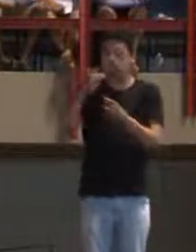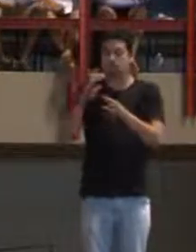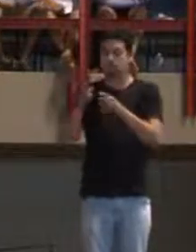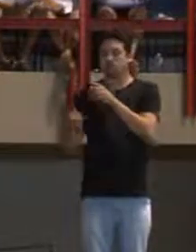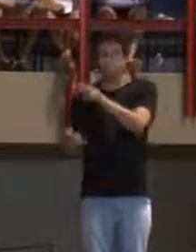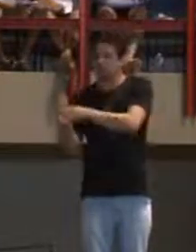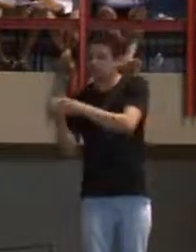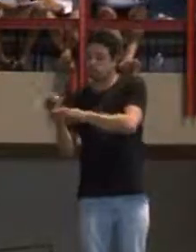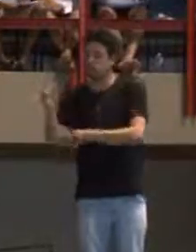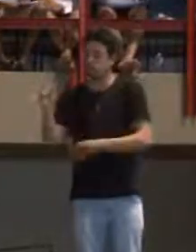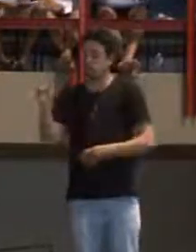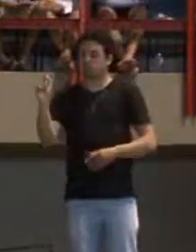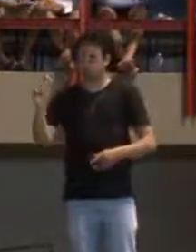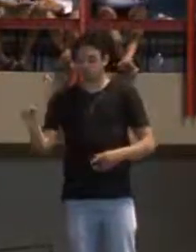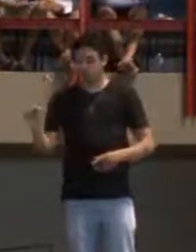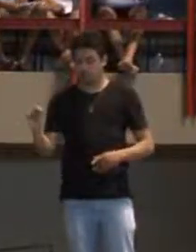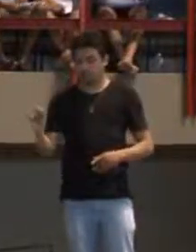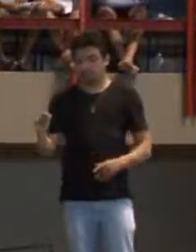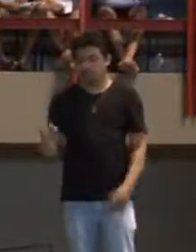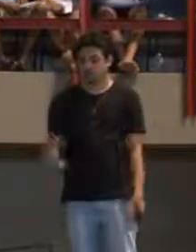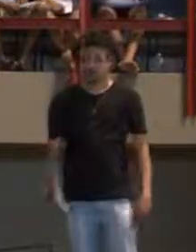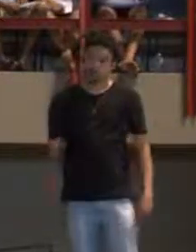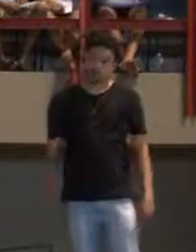produzir gás natural, ok?